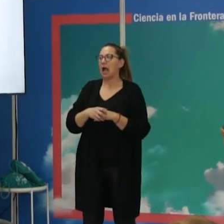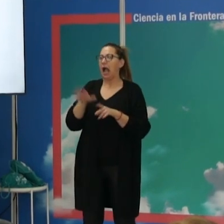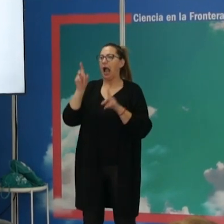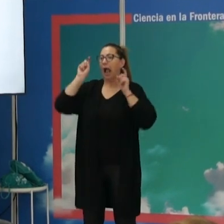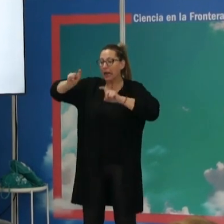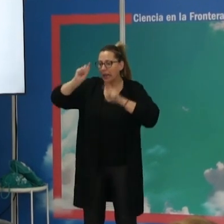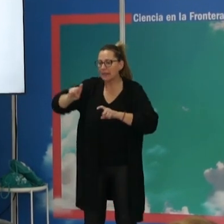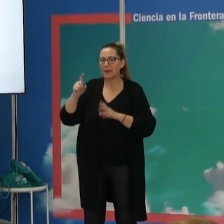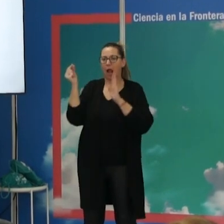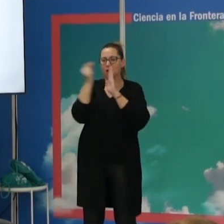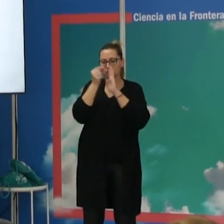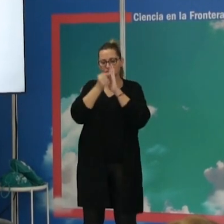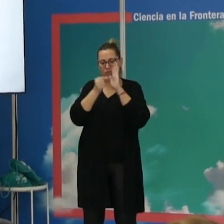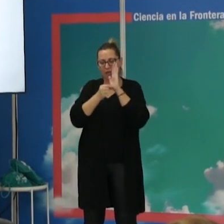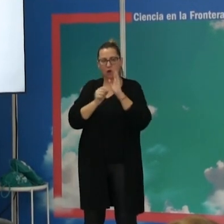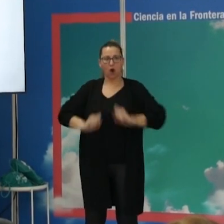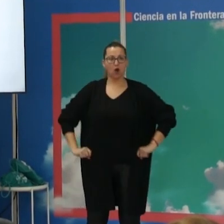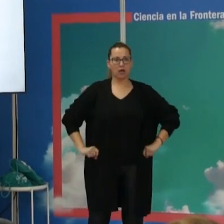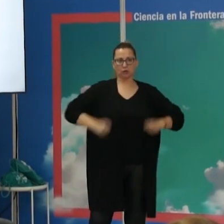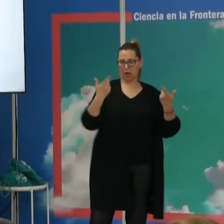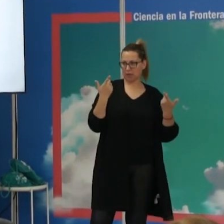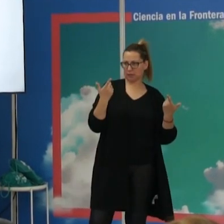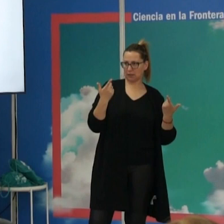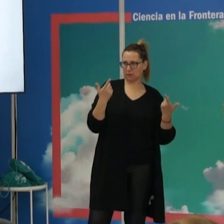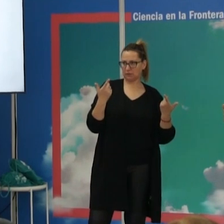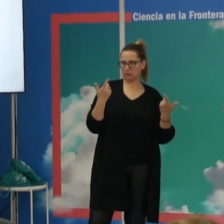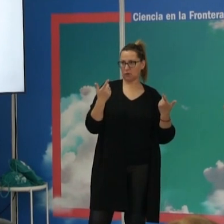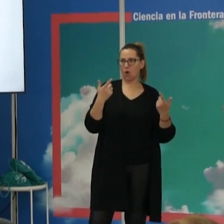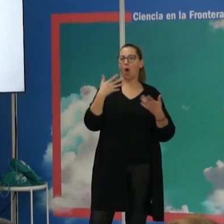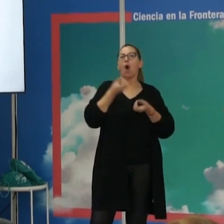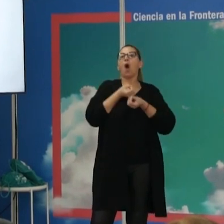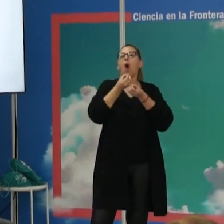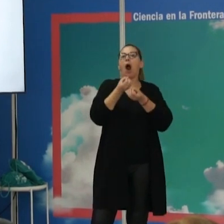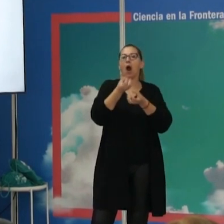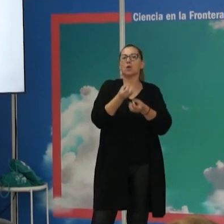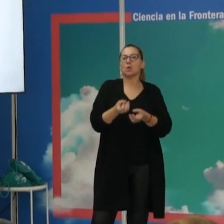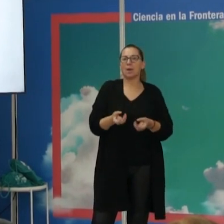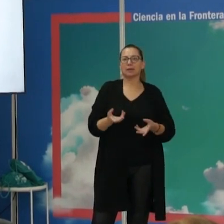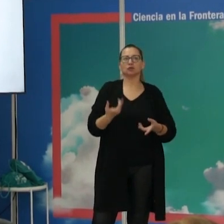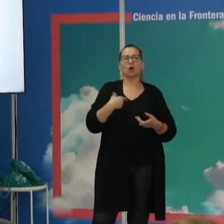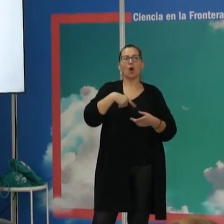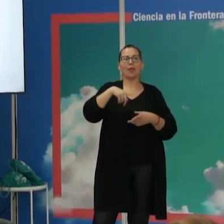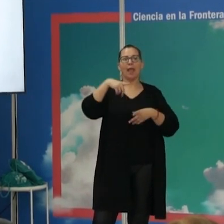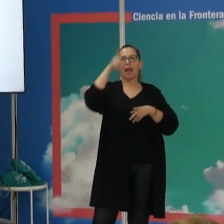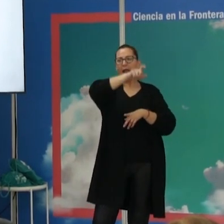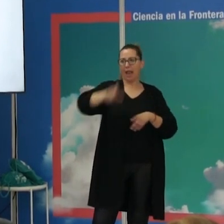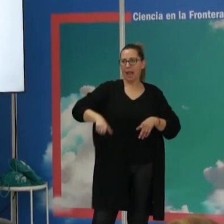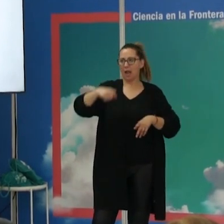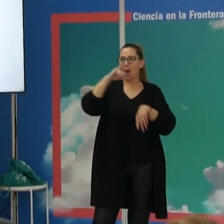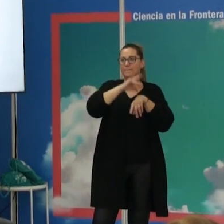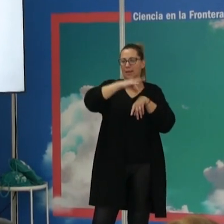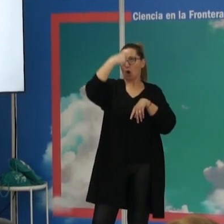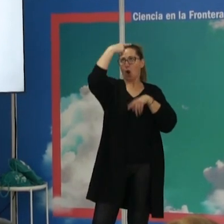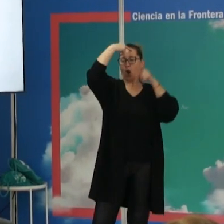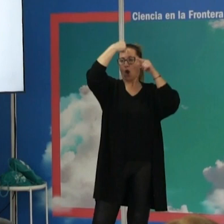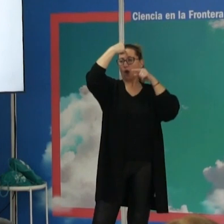académica. Los criterios naturalistas, es decir, los argumentos de los autores neurólogos muchas veces que